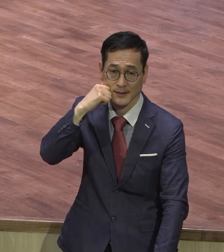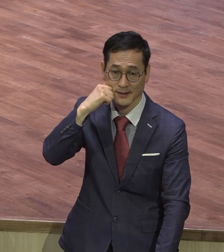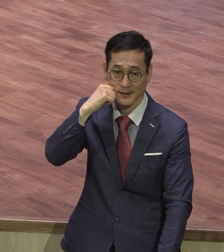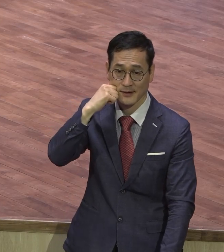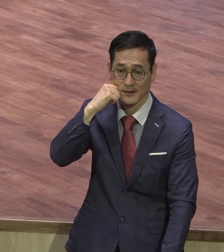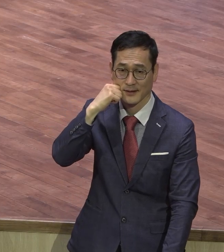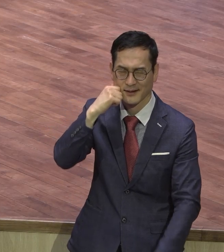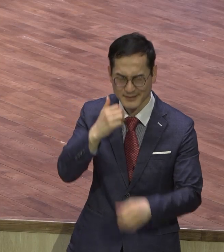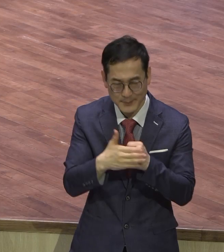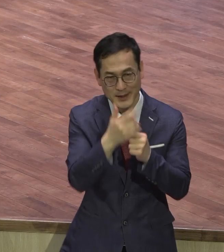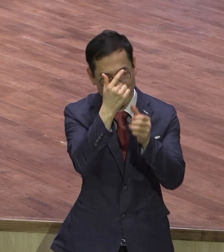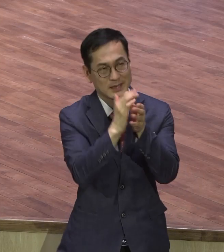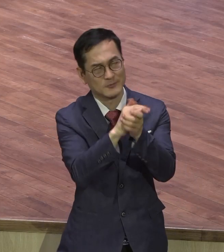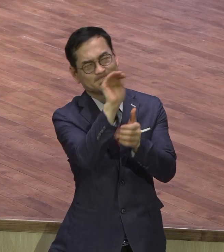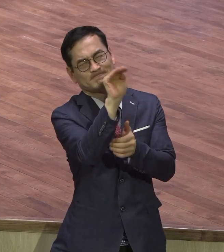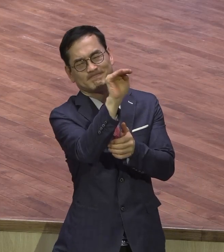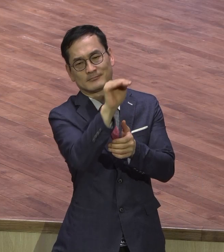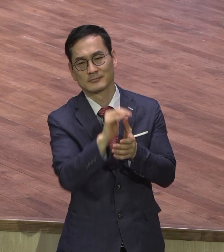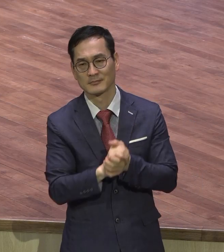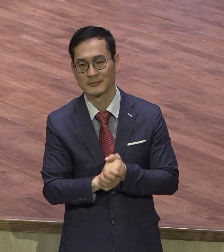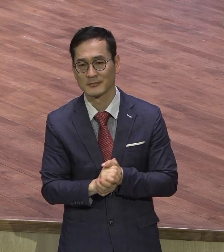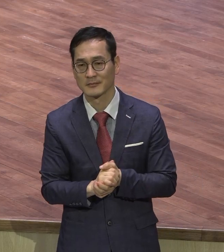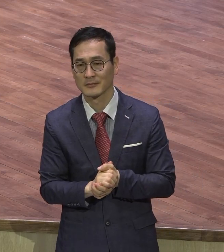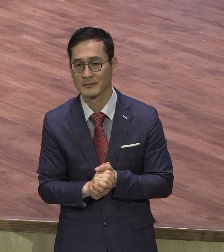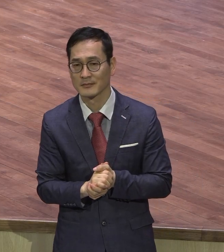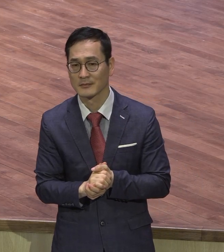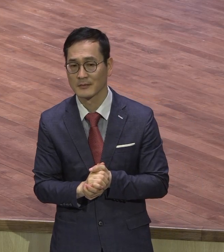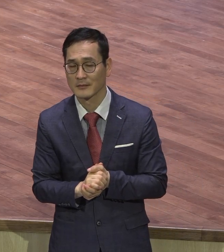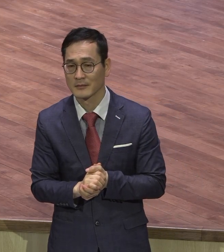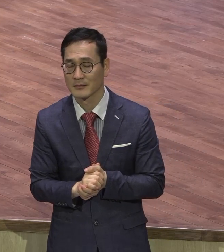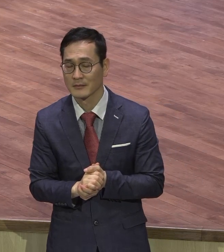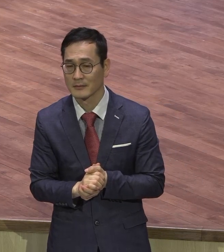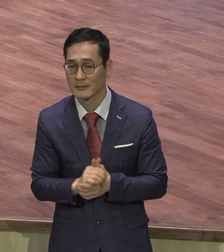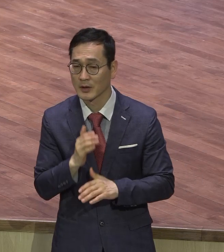이런 언약 기도를 드리면 여러분이 어떻게 되느냐?